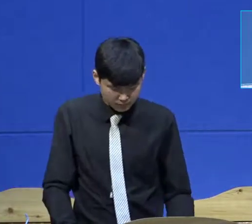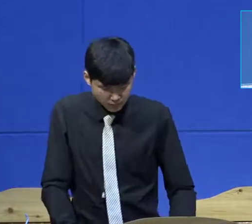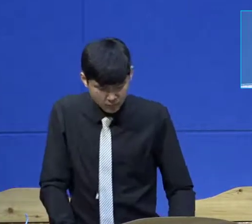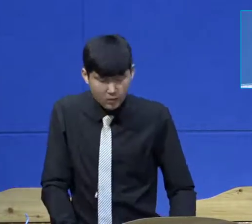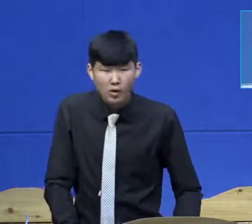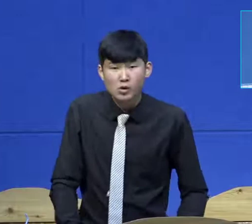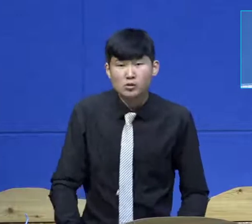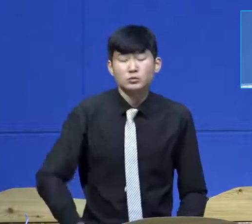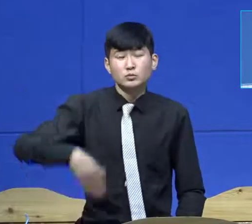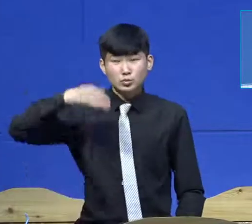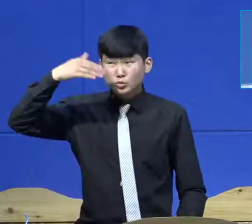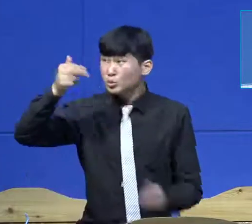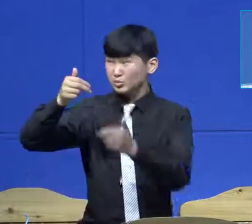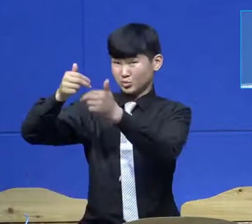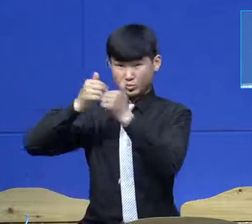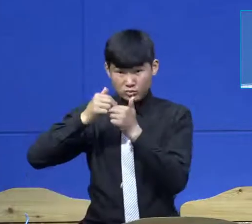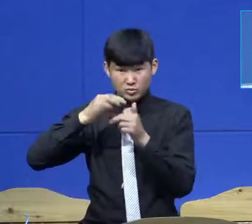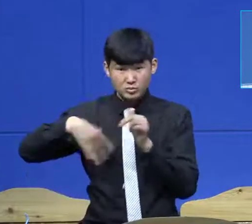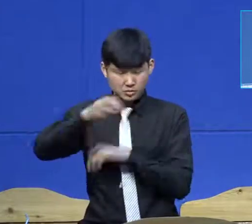түүний ачаар бид нар аврагдсан.